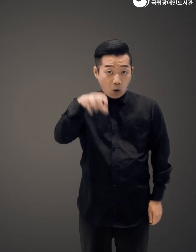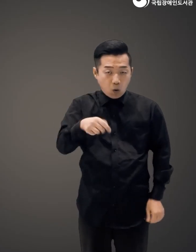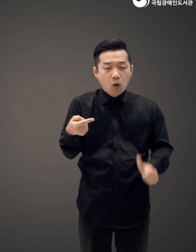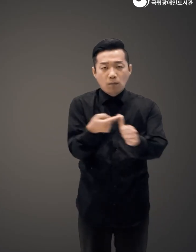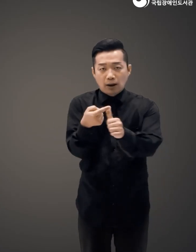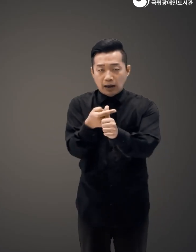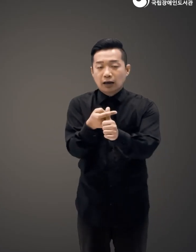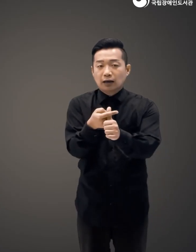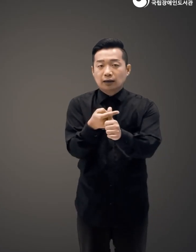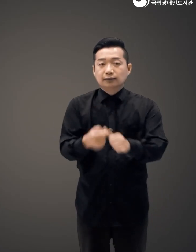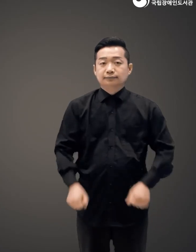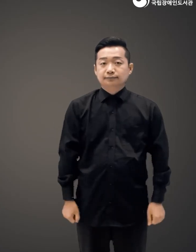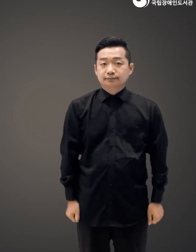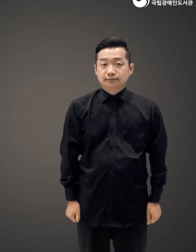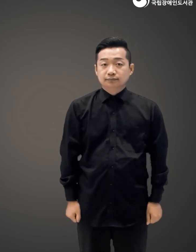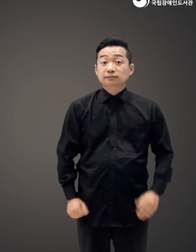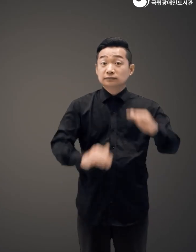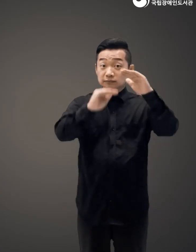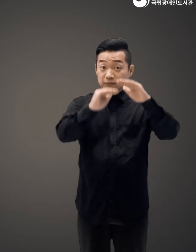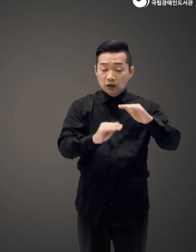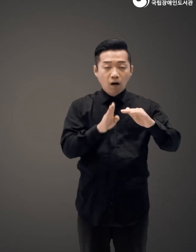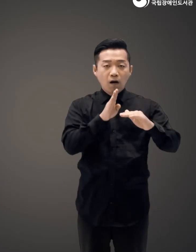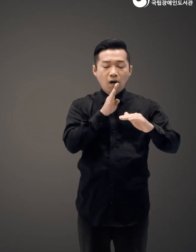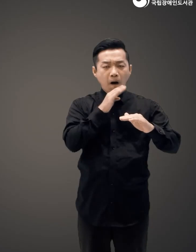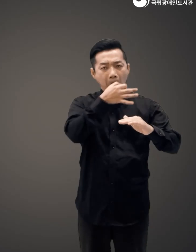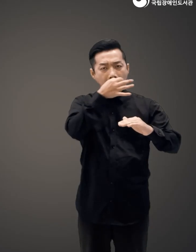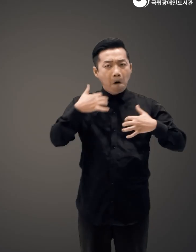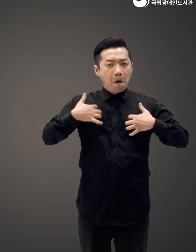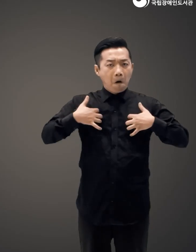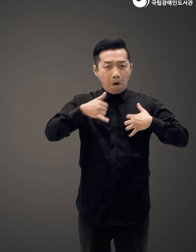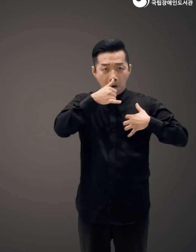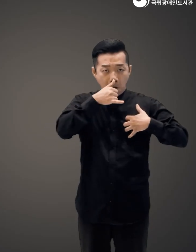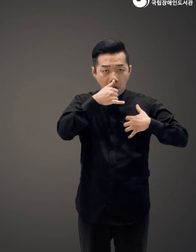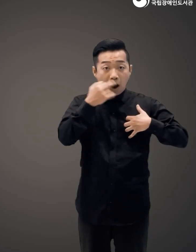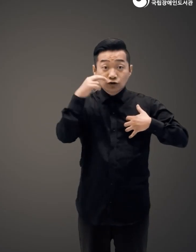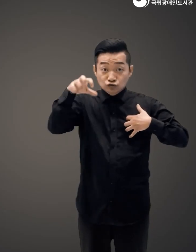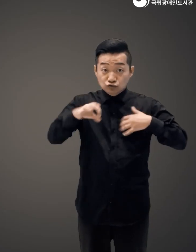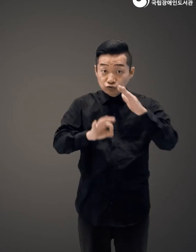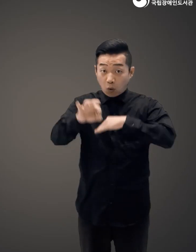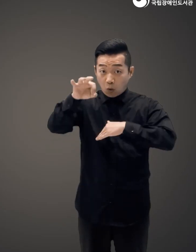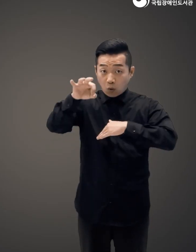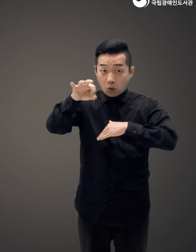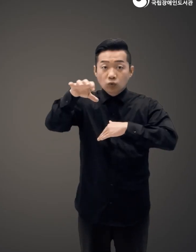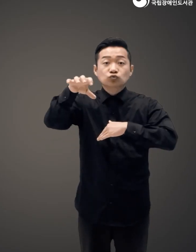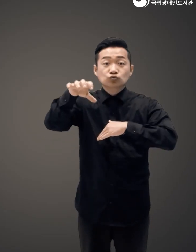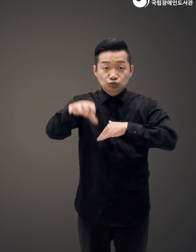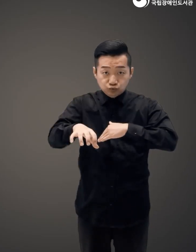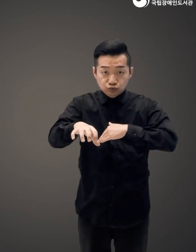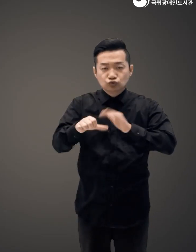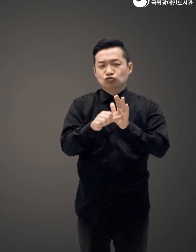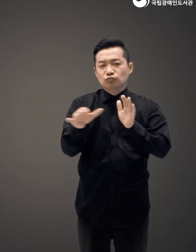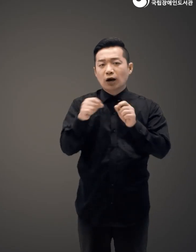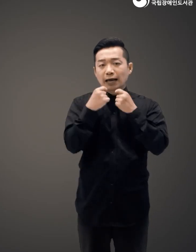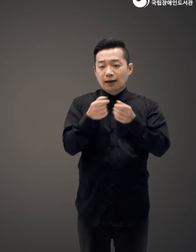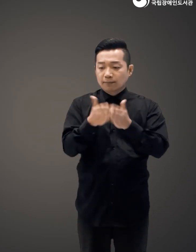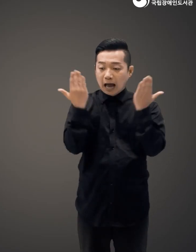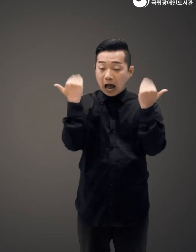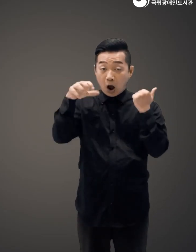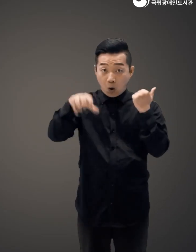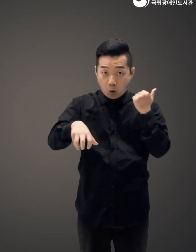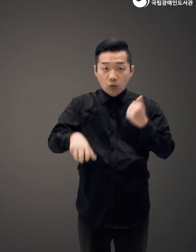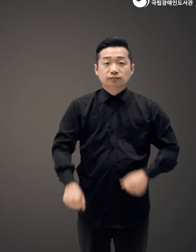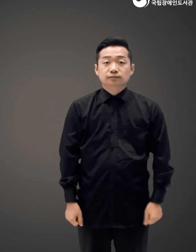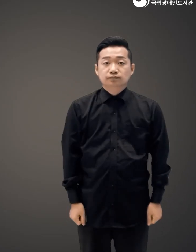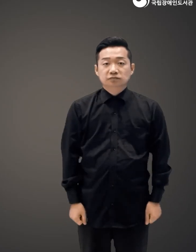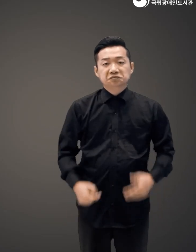내놓았습니다. 내용 역시 흥미진진한데요. 미국 동부의 명문 사립고등학교 벨몬트 아카데미.